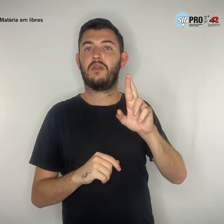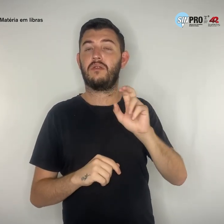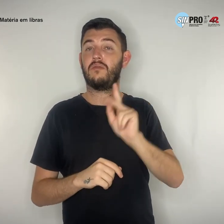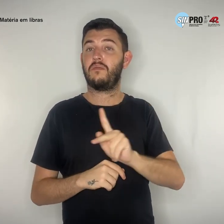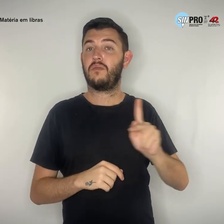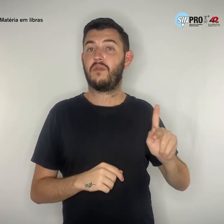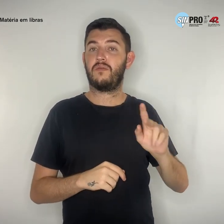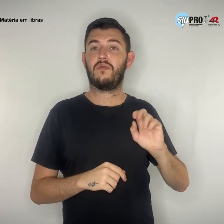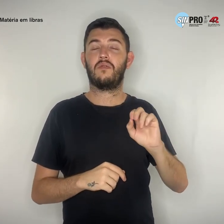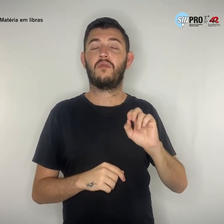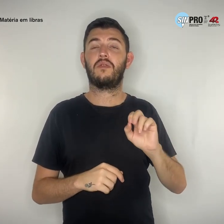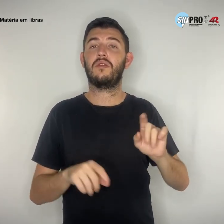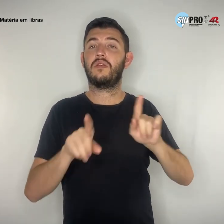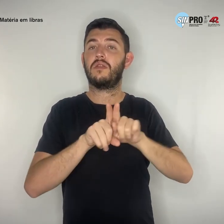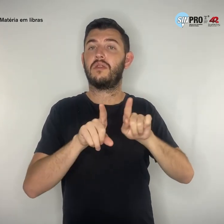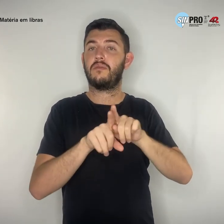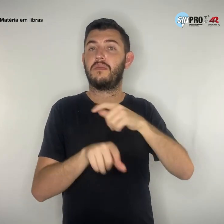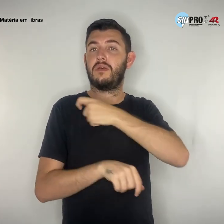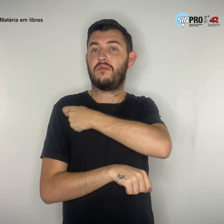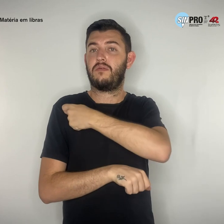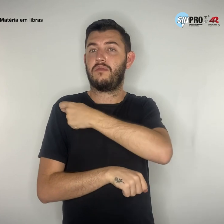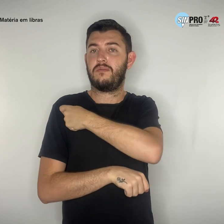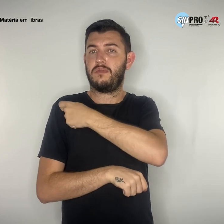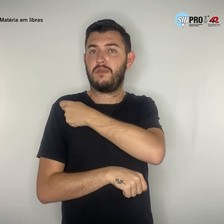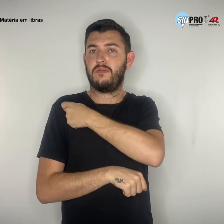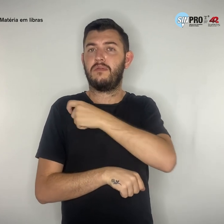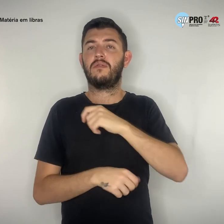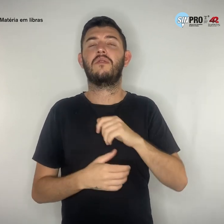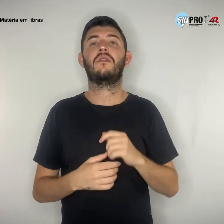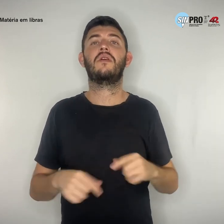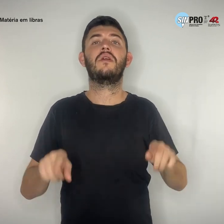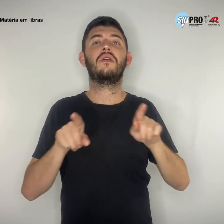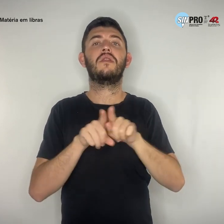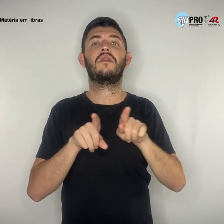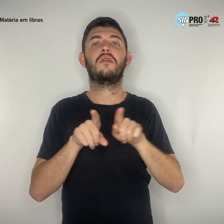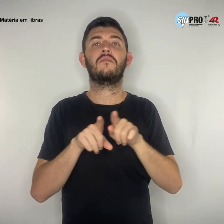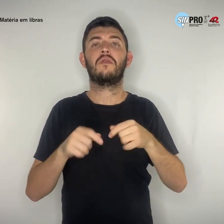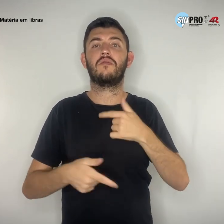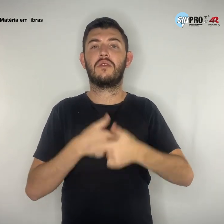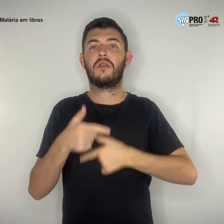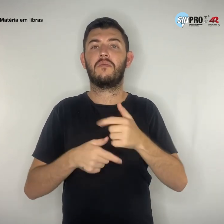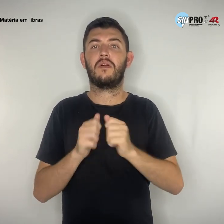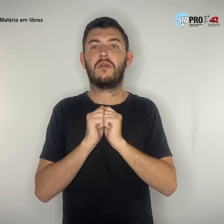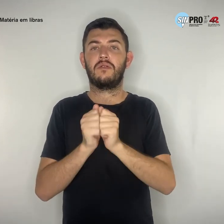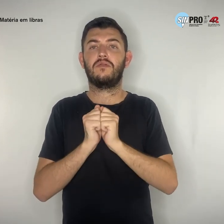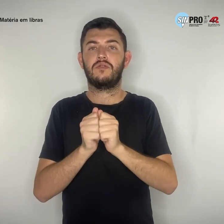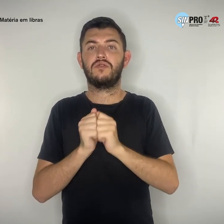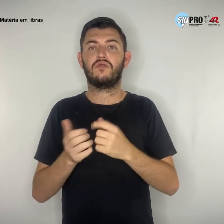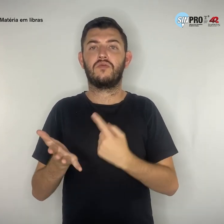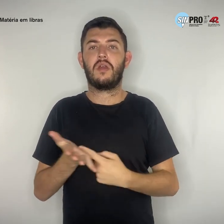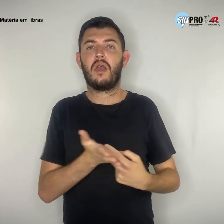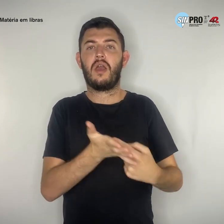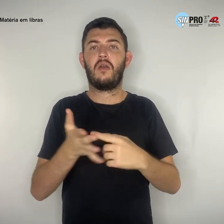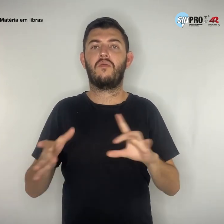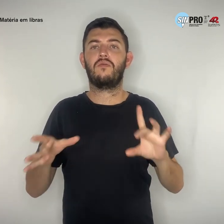alunos, além de uma construção conjunta, a união de esforços para enfrentar os